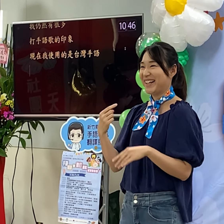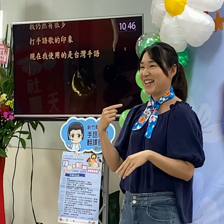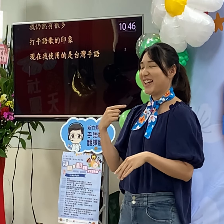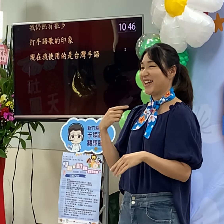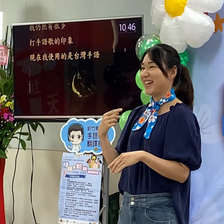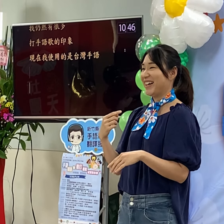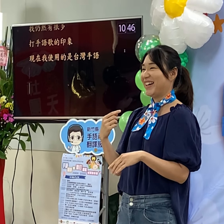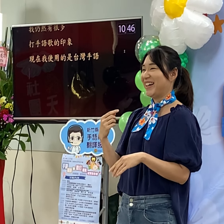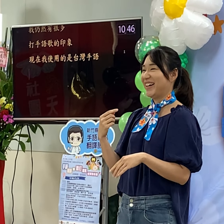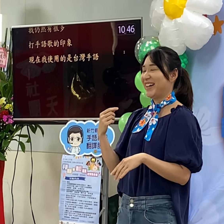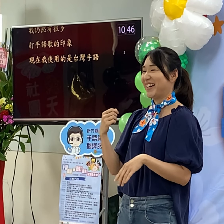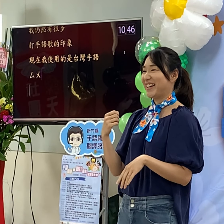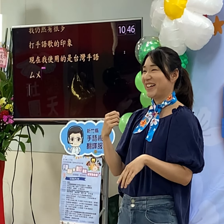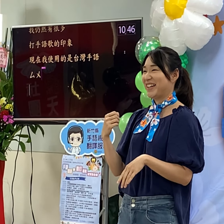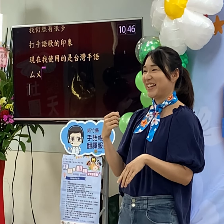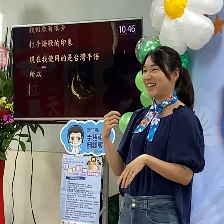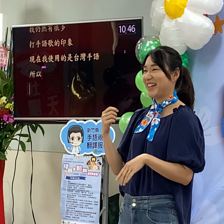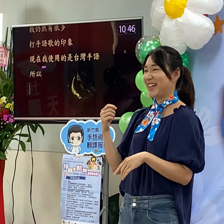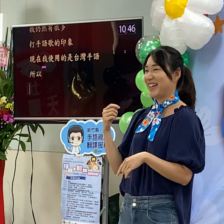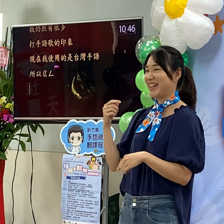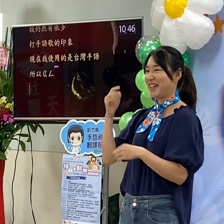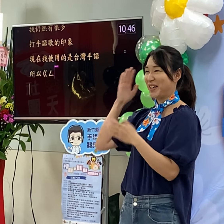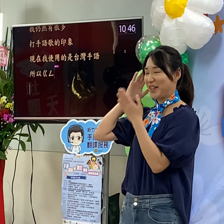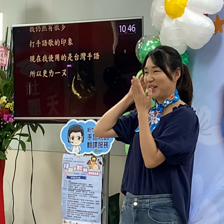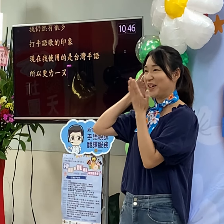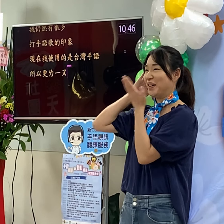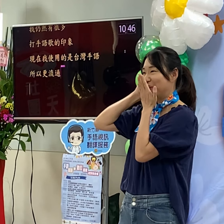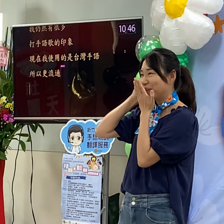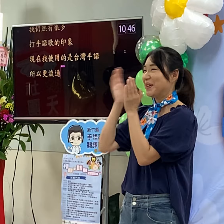所以更流通于我们的社群，